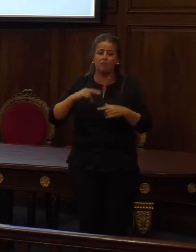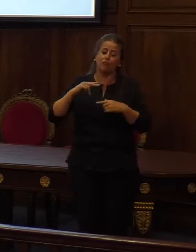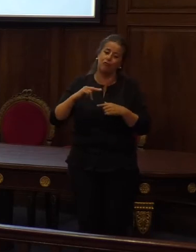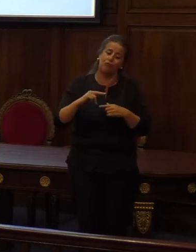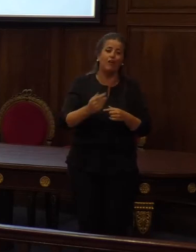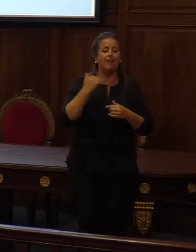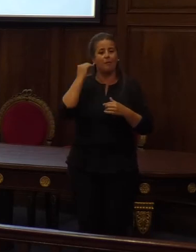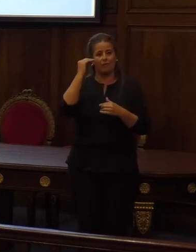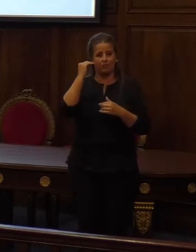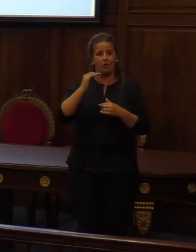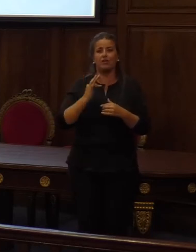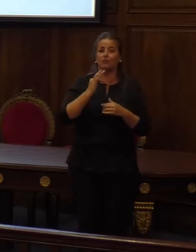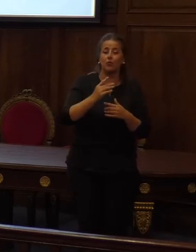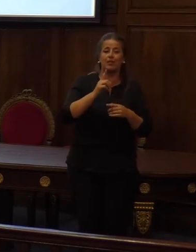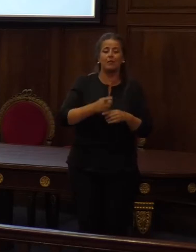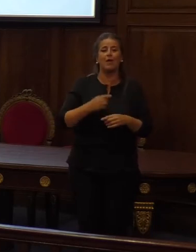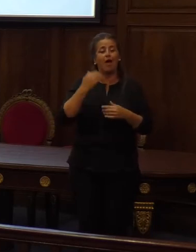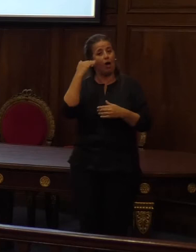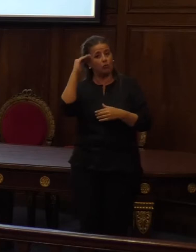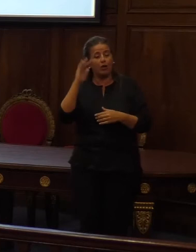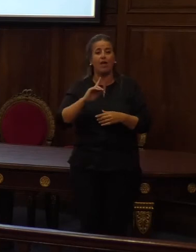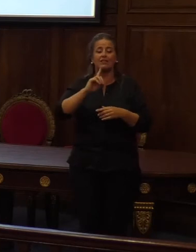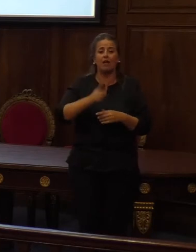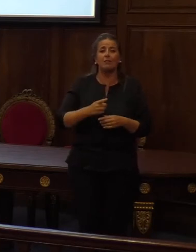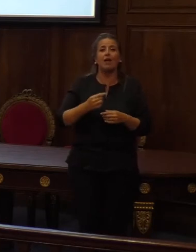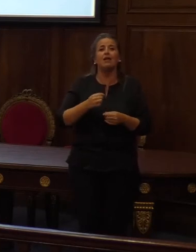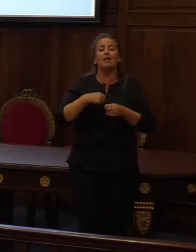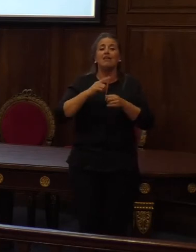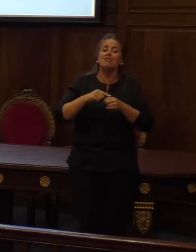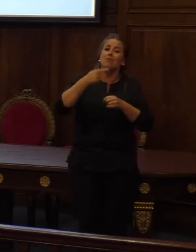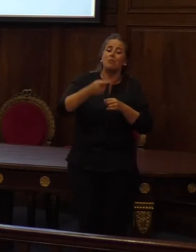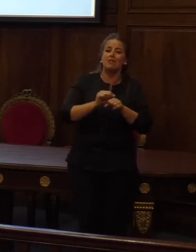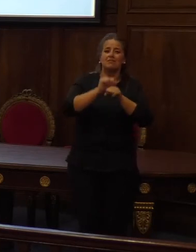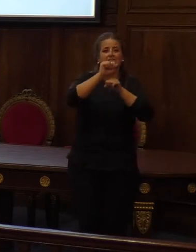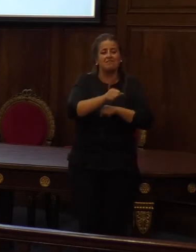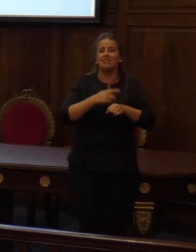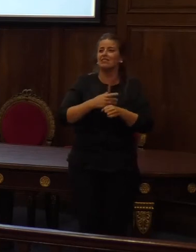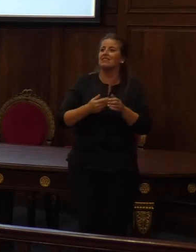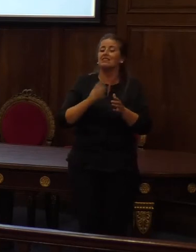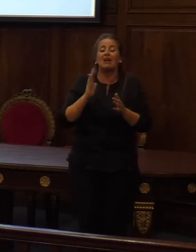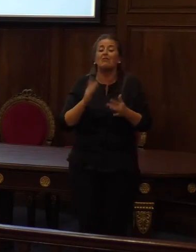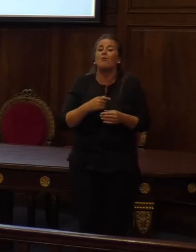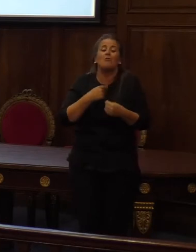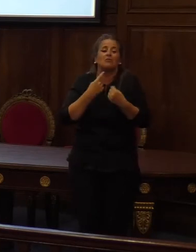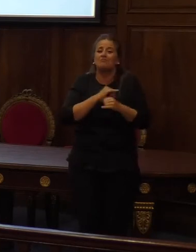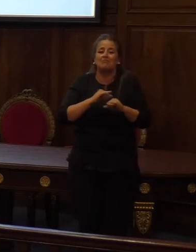ser autoridades, se quedan como egresados y que contribuyen a lo que hoy